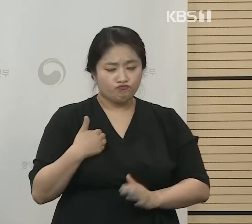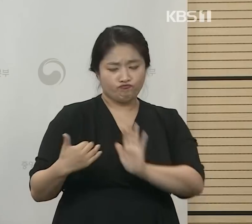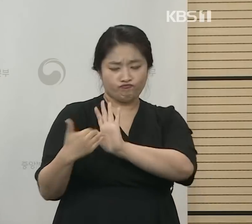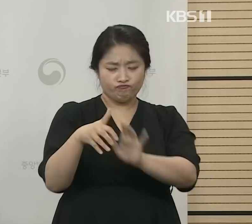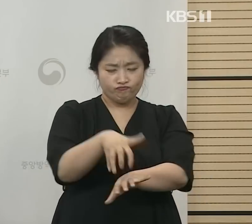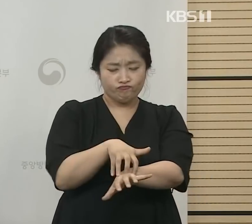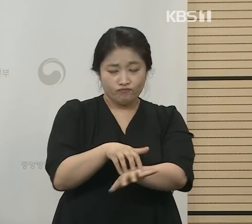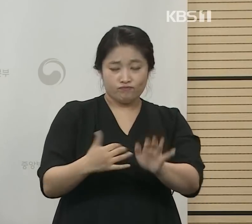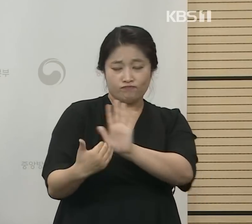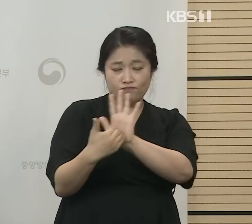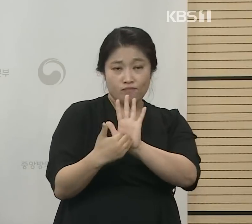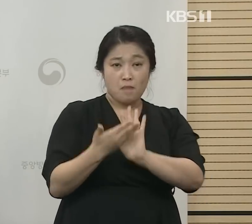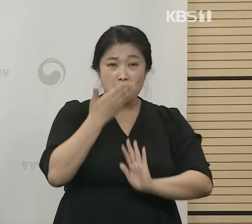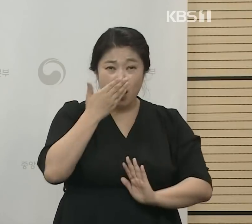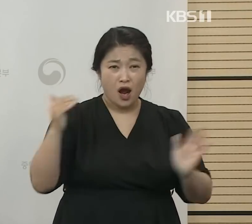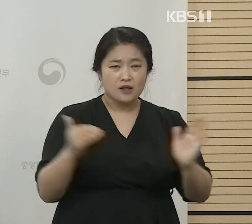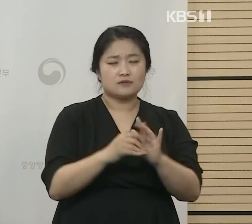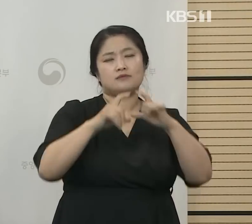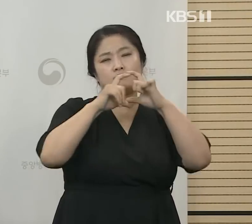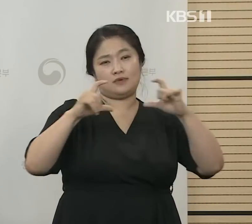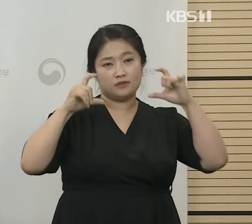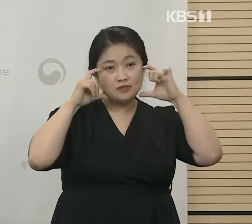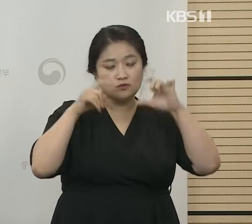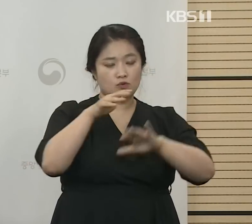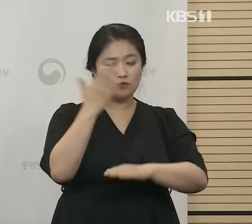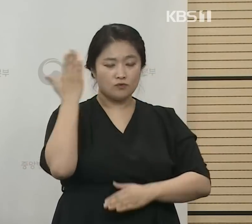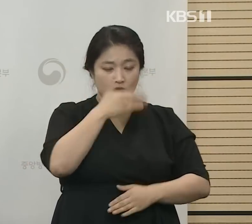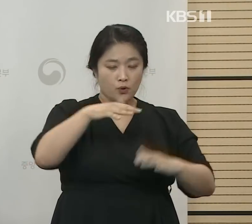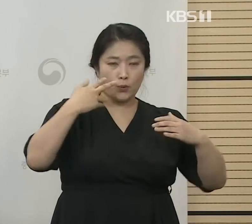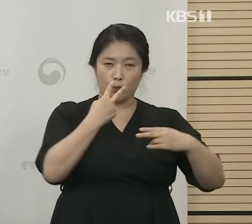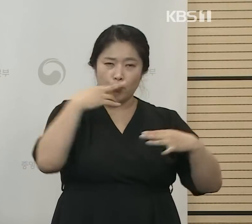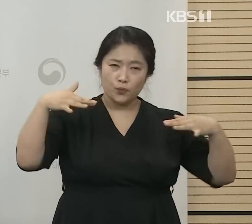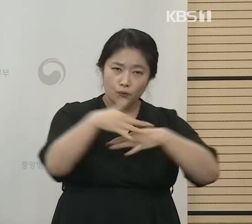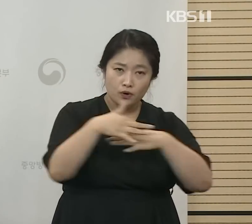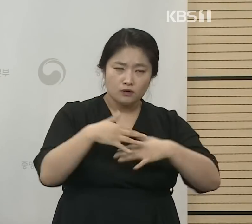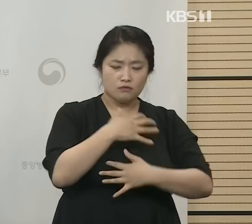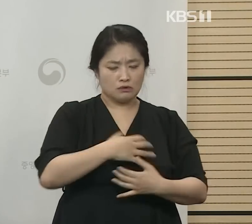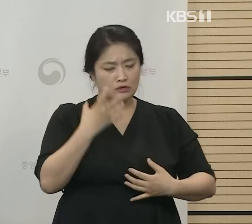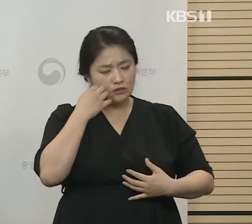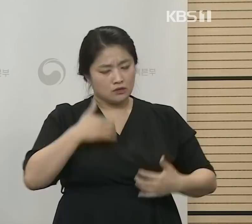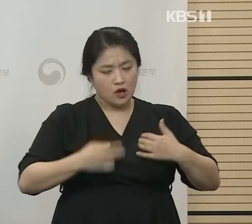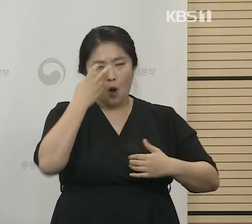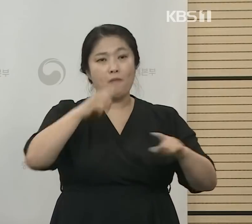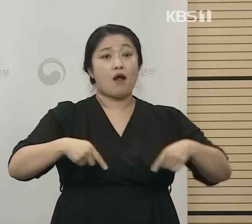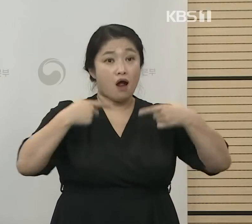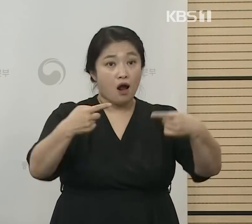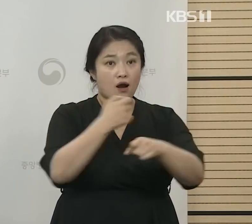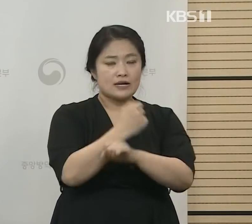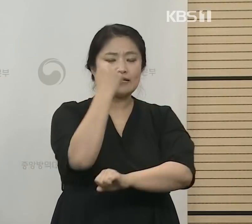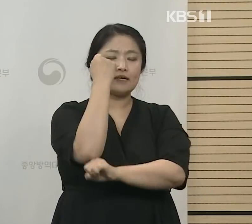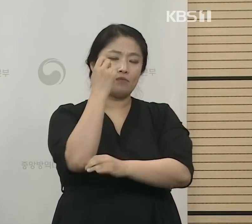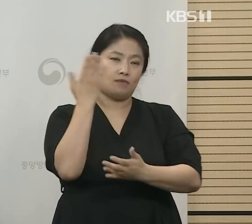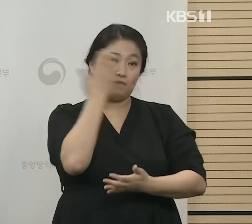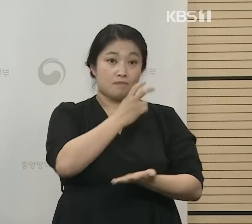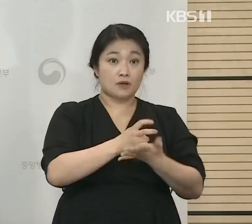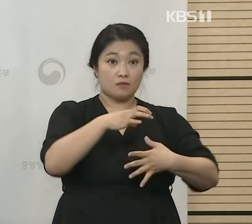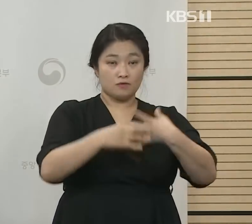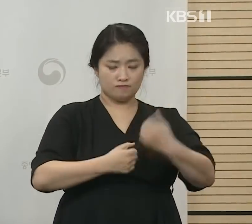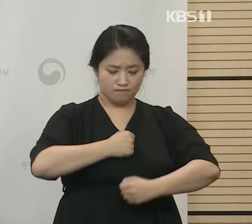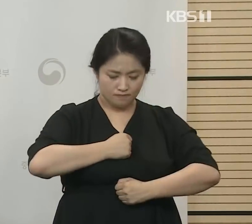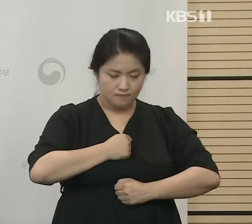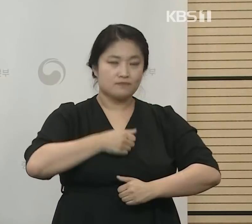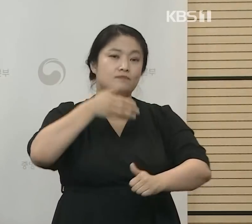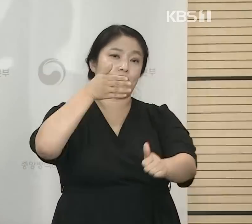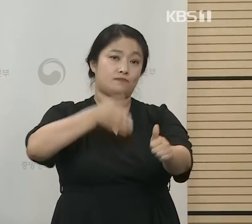면역력을 확보할 때까지는 마스크 착용, 충분한 환기, 유증상자 검사받기 등 기본 방역 수칙을 준수해